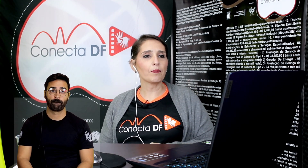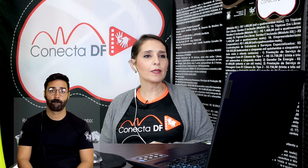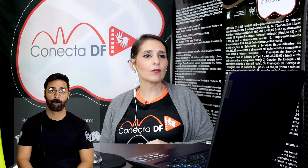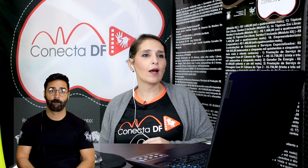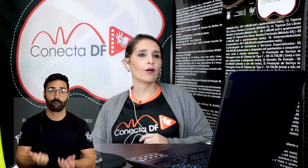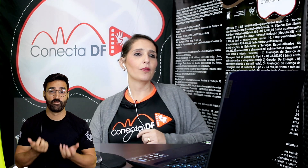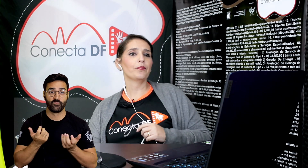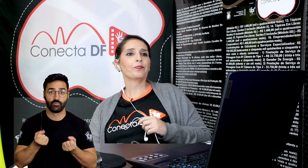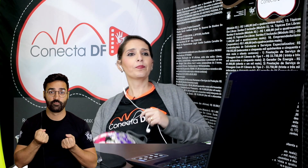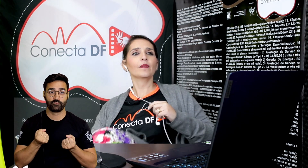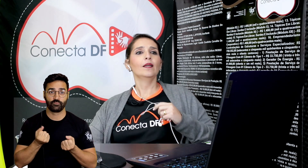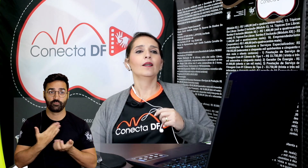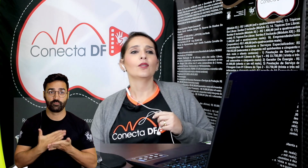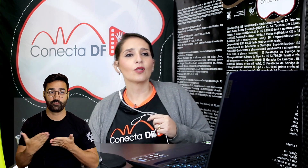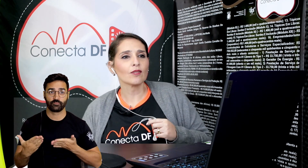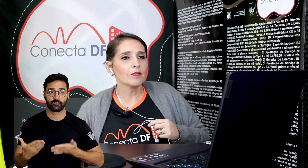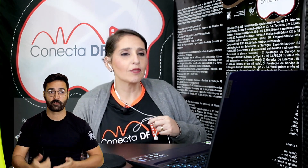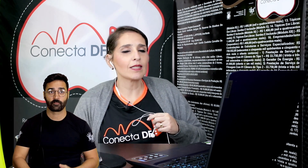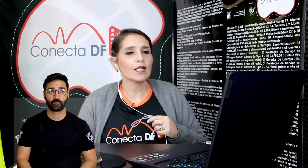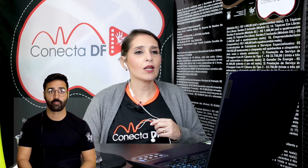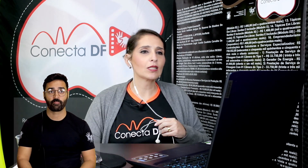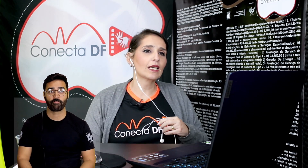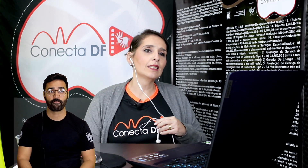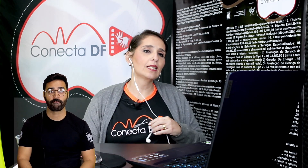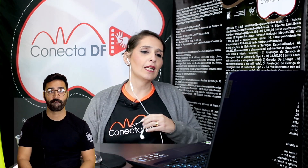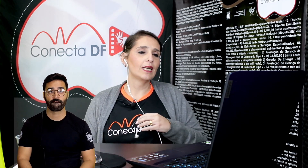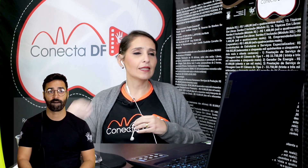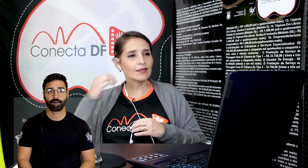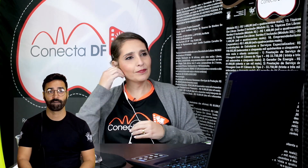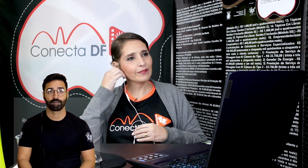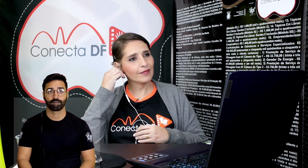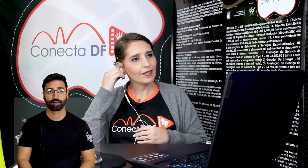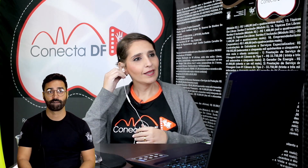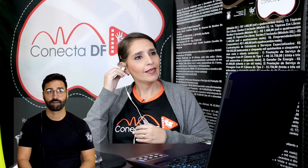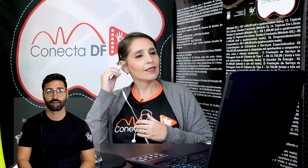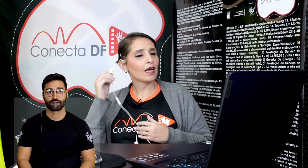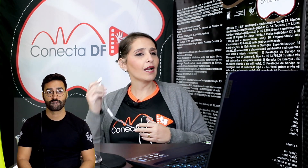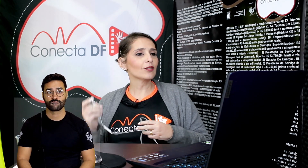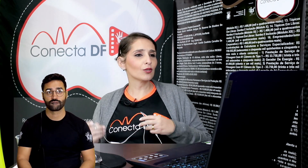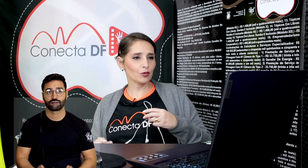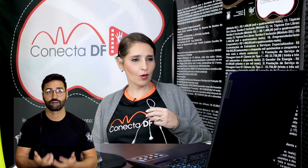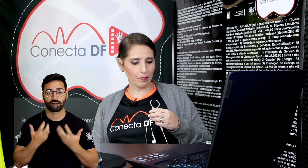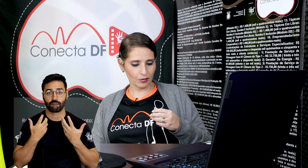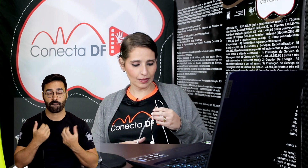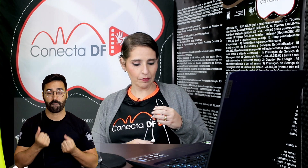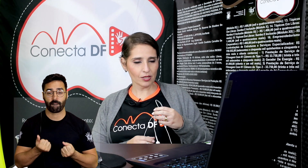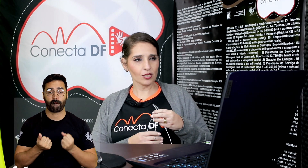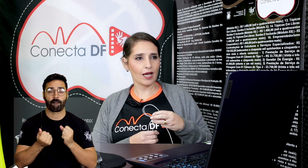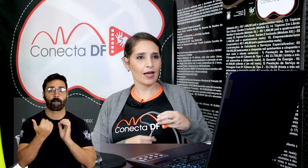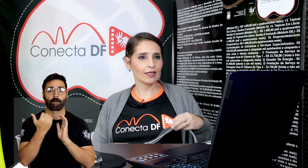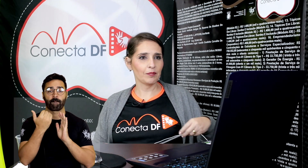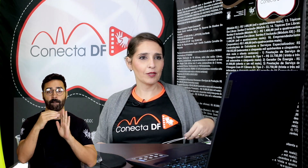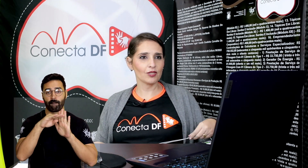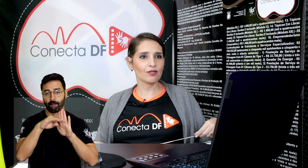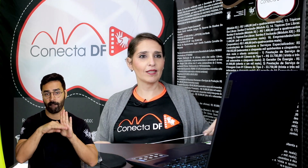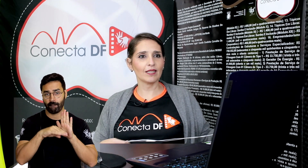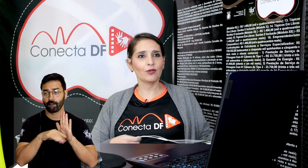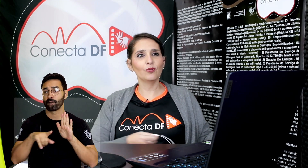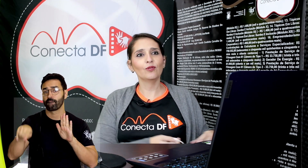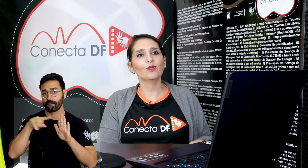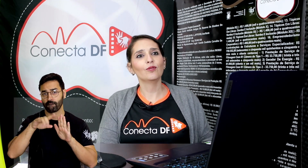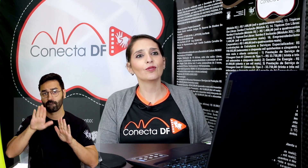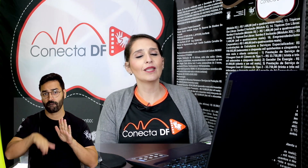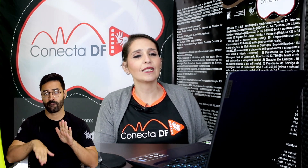vamos lá, pessoal. Nós vamos fazer a nossa receita, tá? Todo mundo com a mãozinha abaixada, para a gente